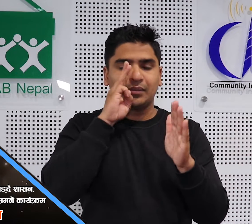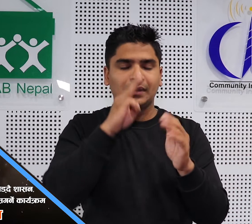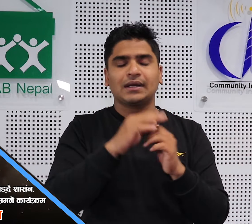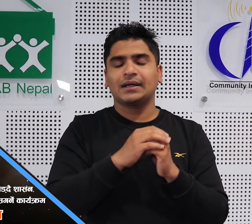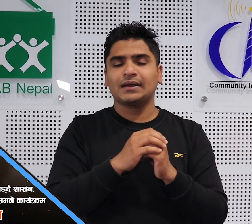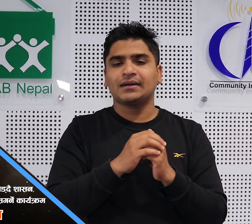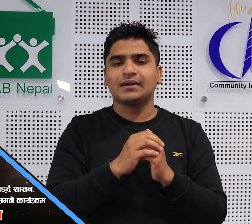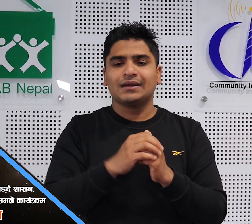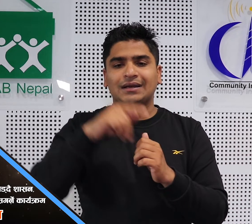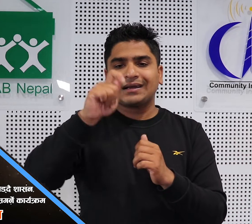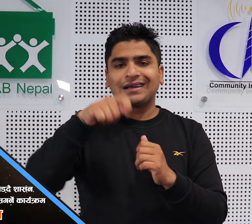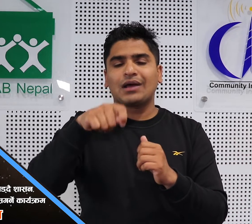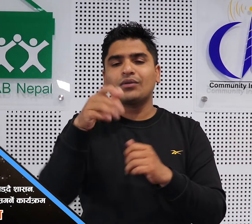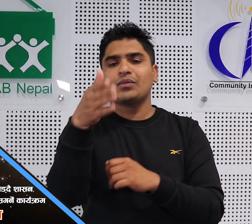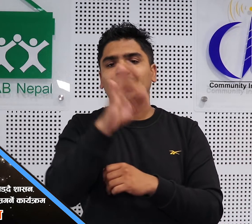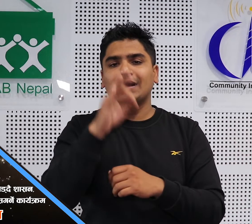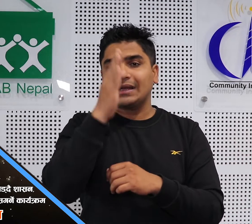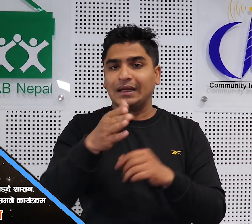नेपाल यो कानुन मन्त्रालयले बनाएको